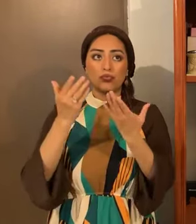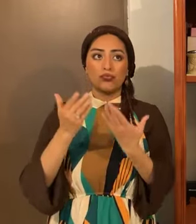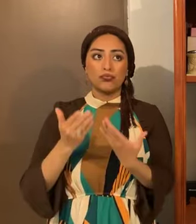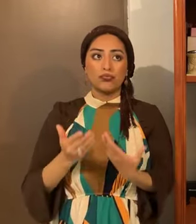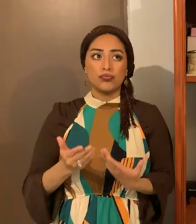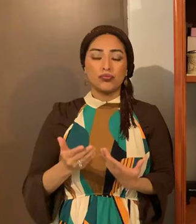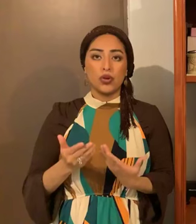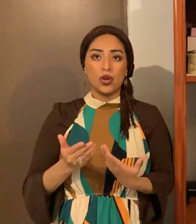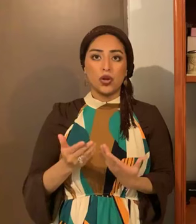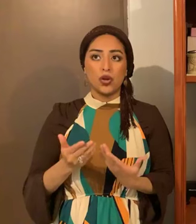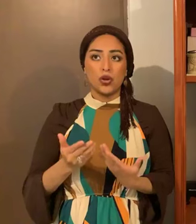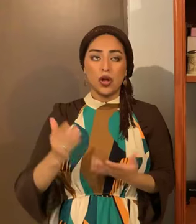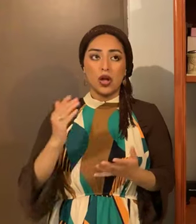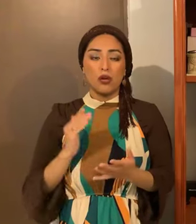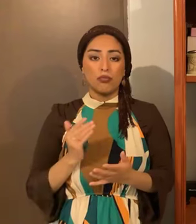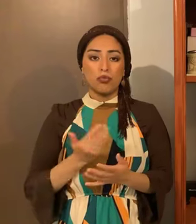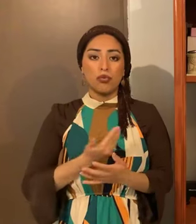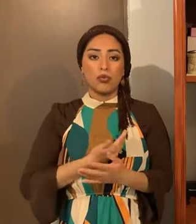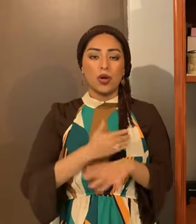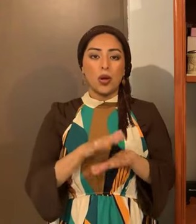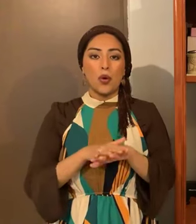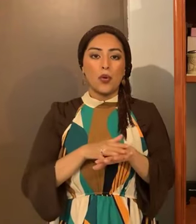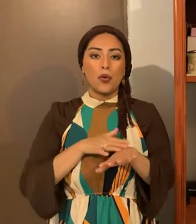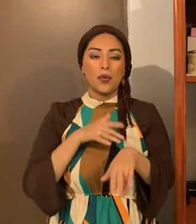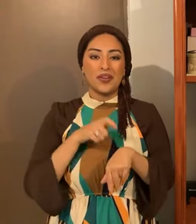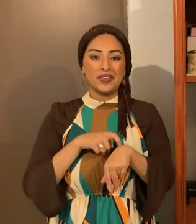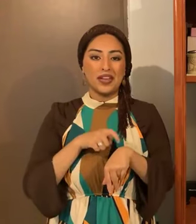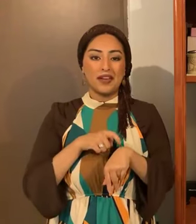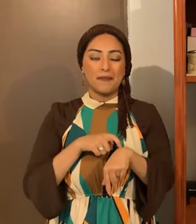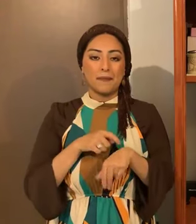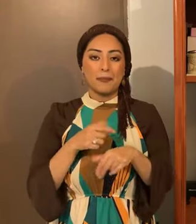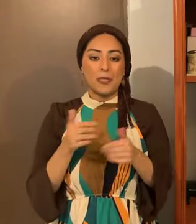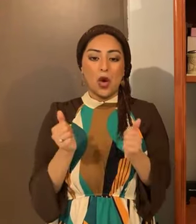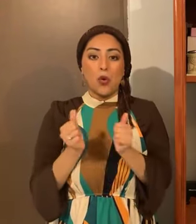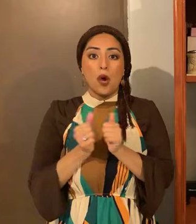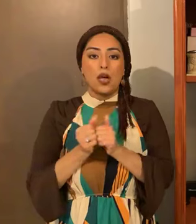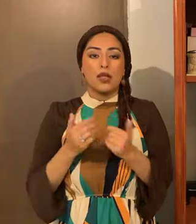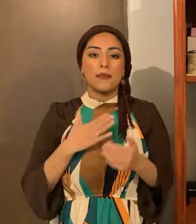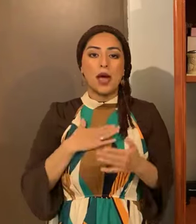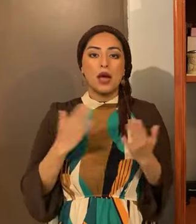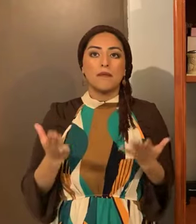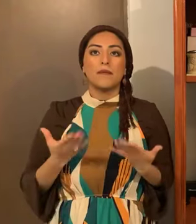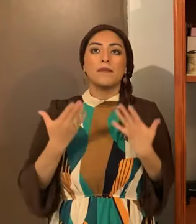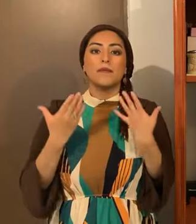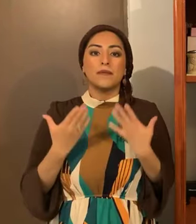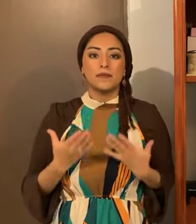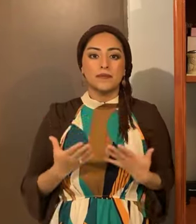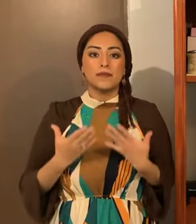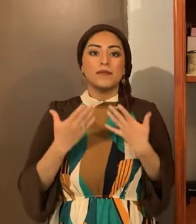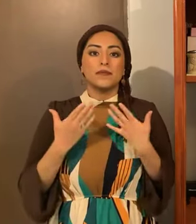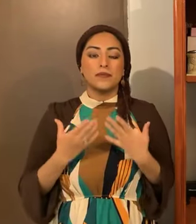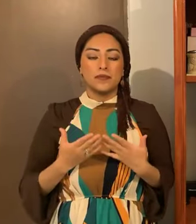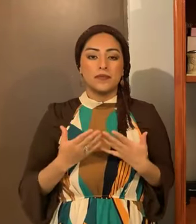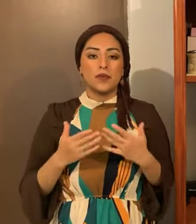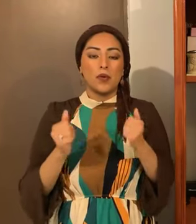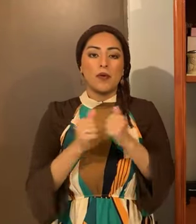kideshanu, y me tomo mi tiempo, no llevo una velocidad, es conforme al